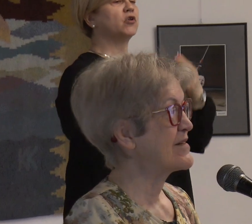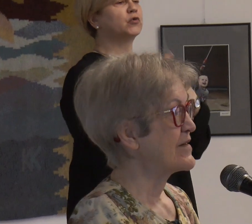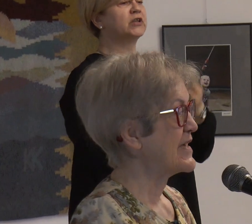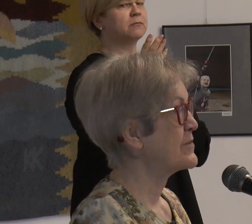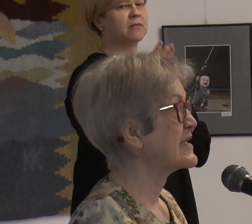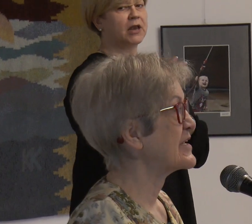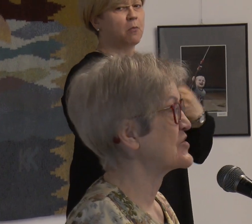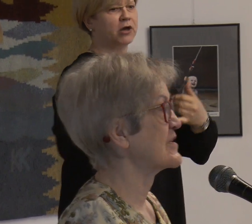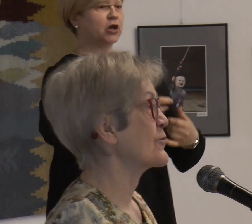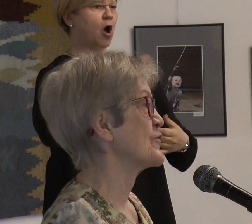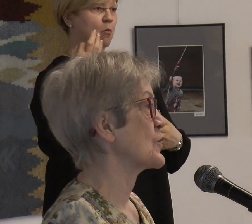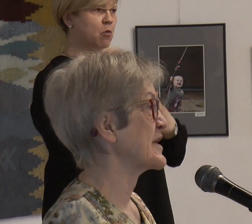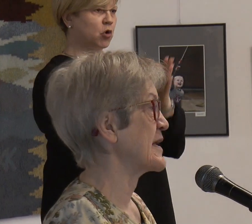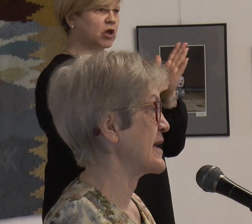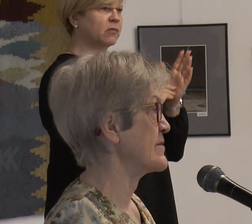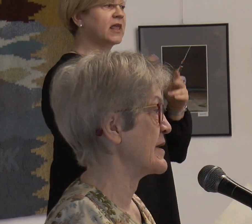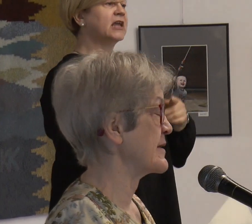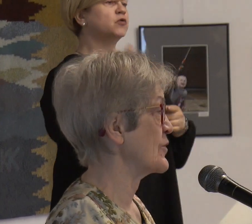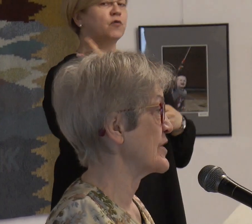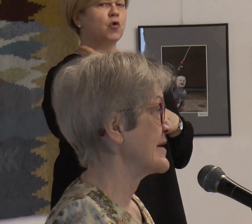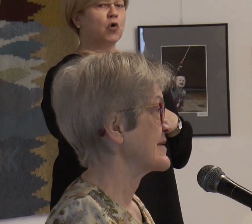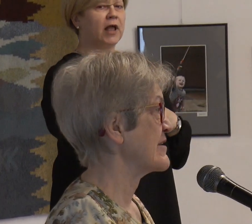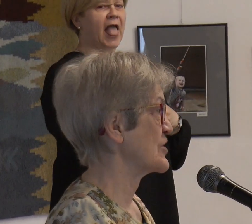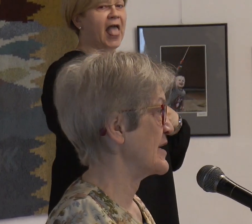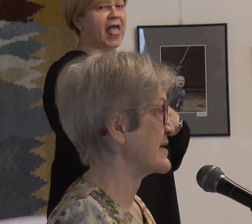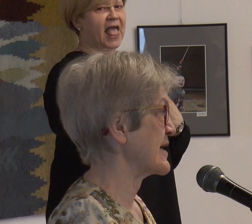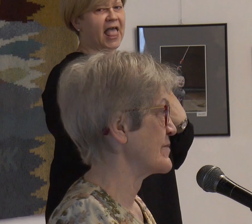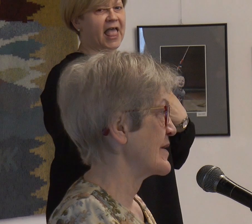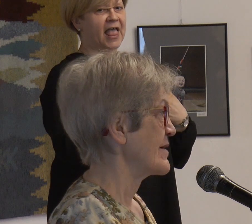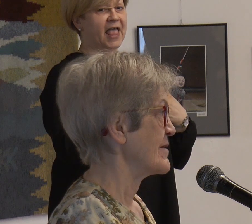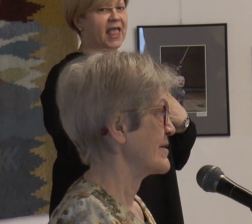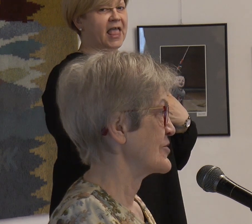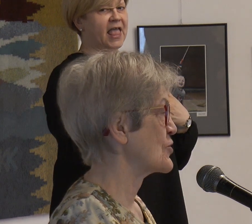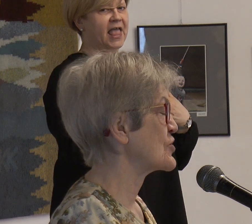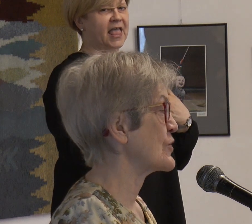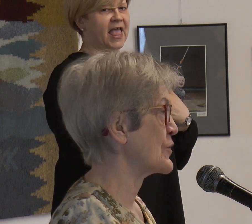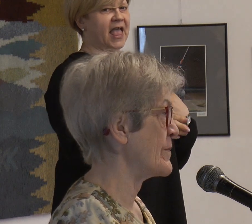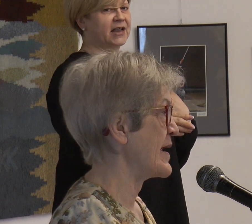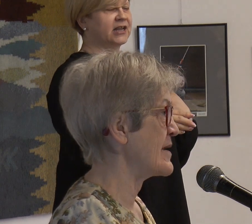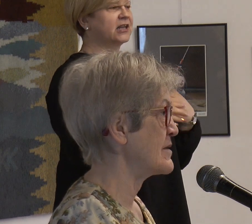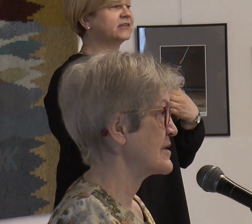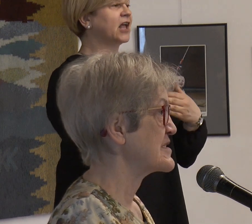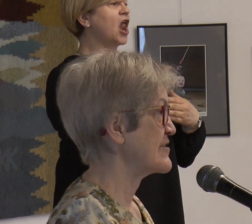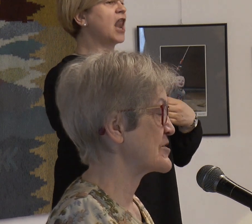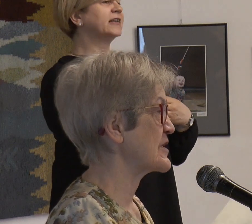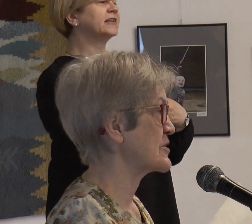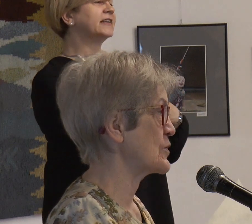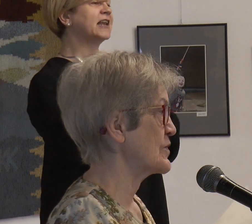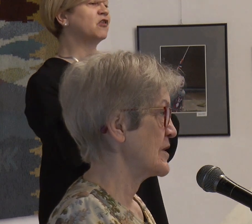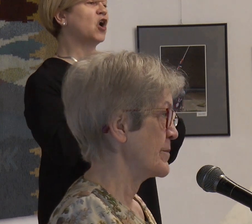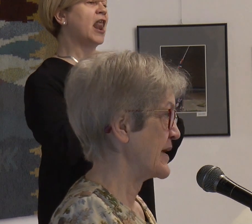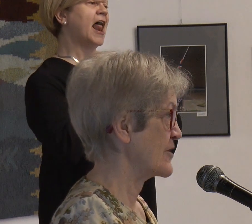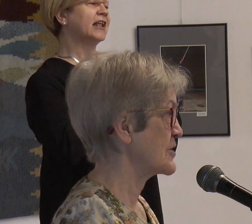de én minden esetre úgy fogok innen elmenni, hogy teli van a lelkem sok-sok örömmel,